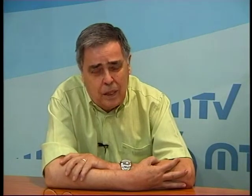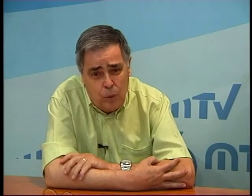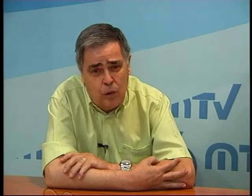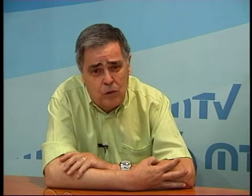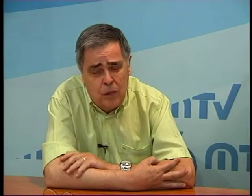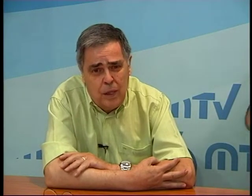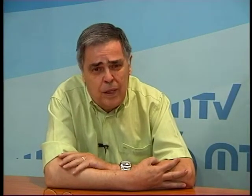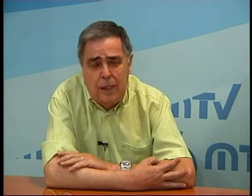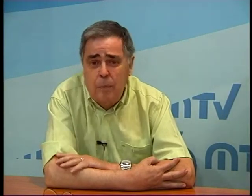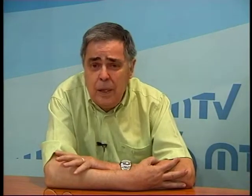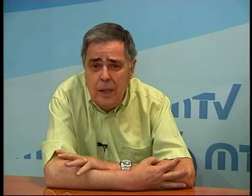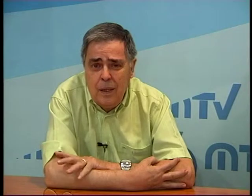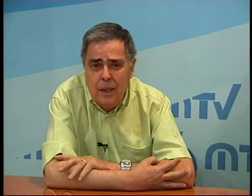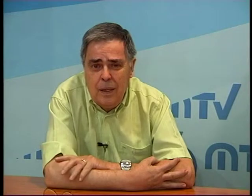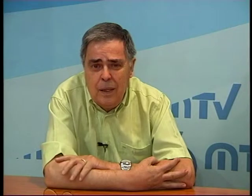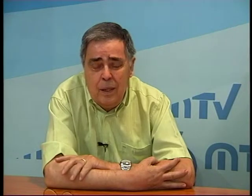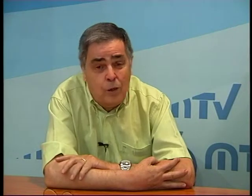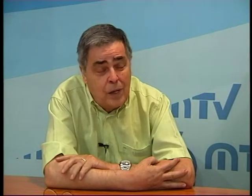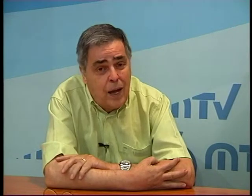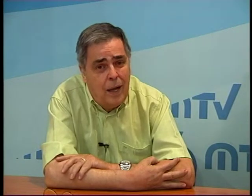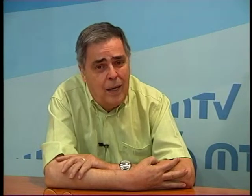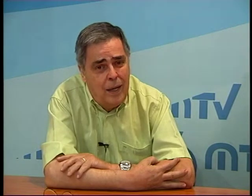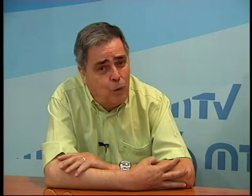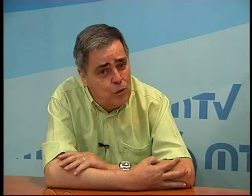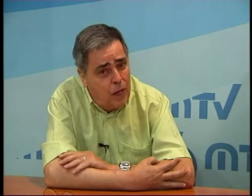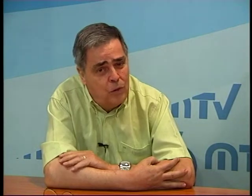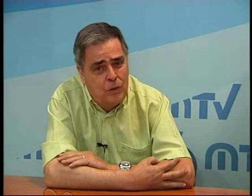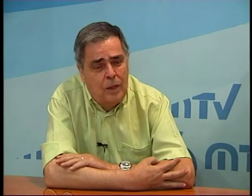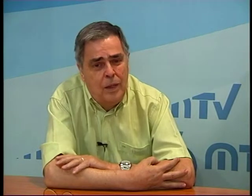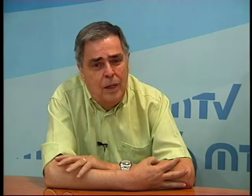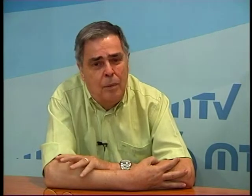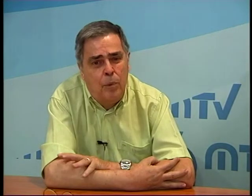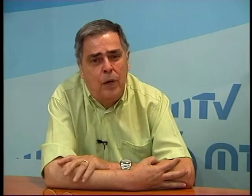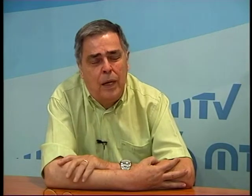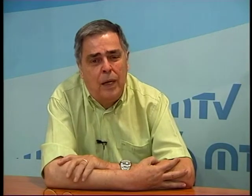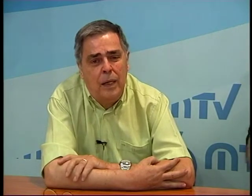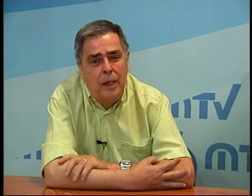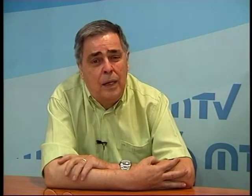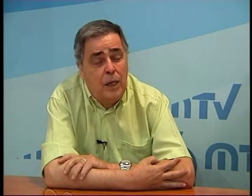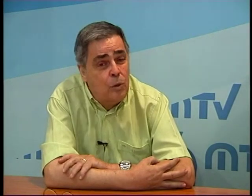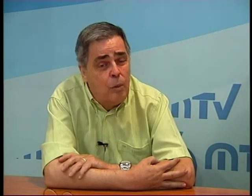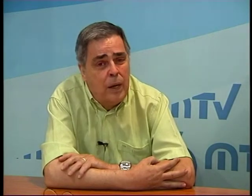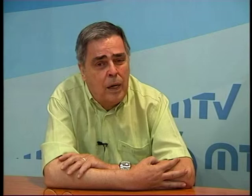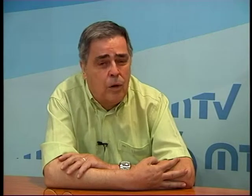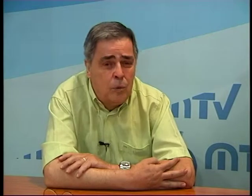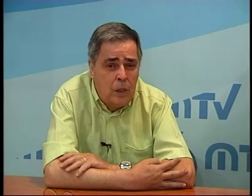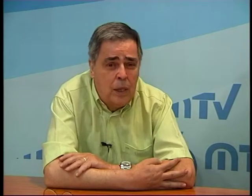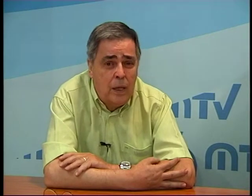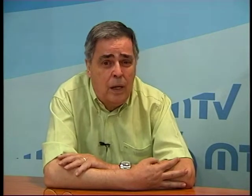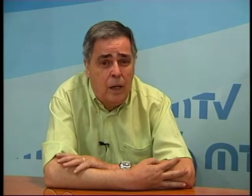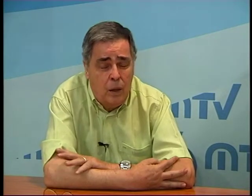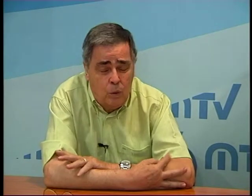absolutamente seguros que también nos ha escuchado, porque es un hombre,